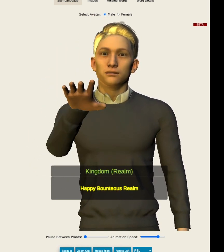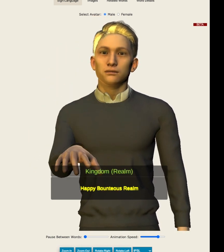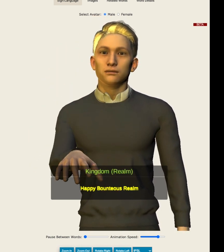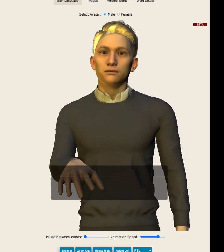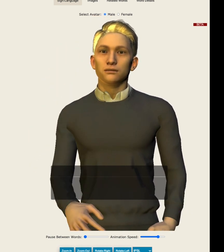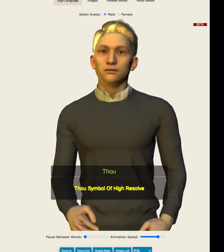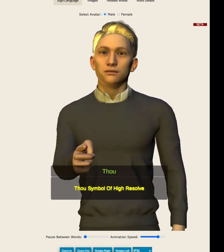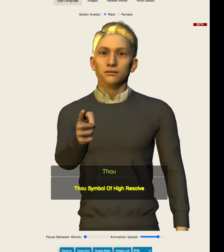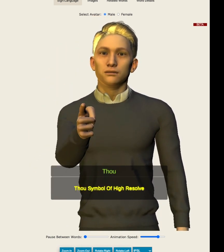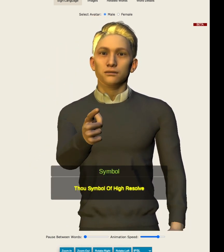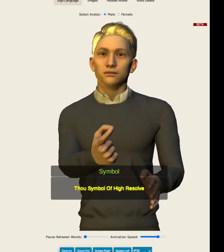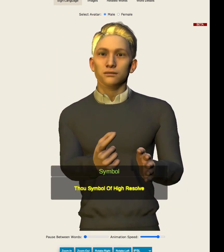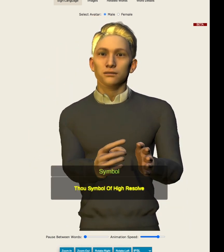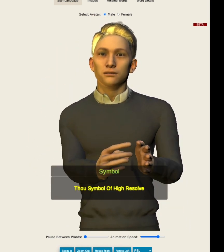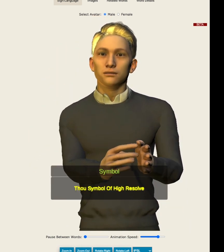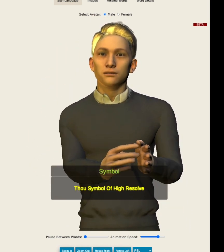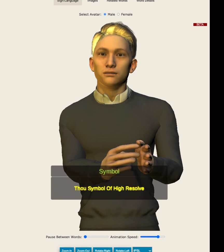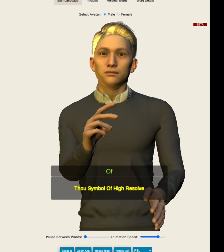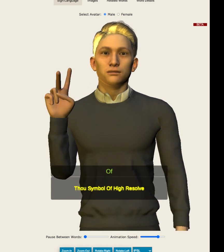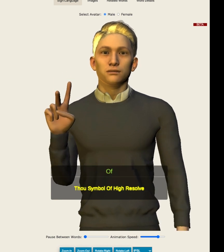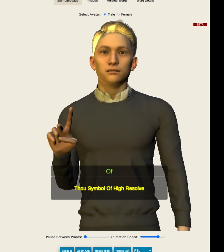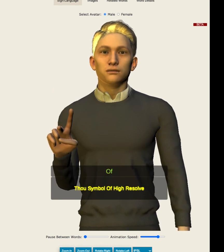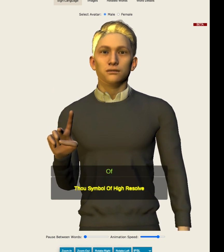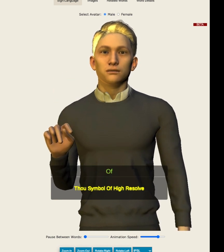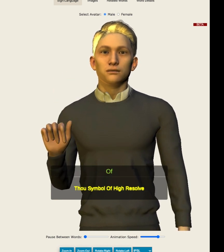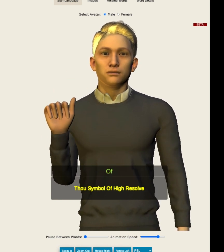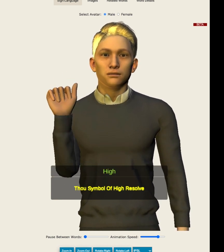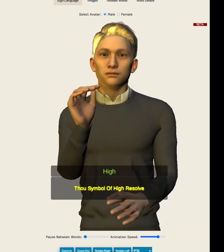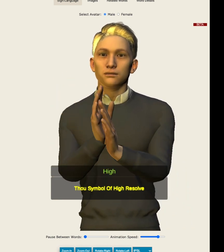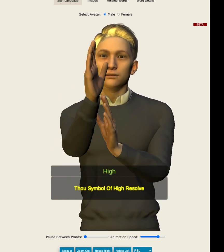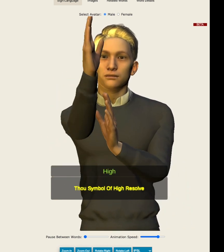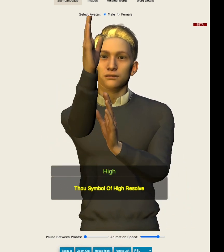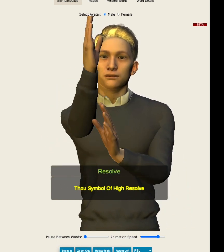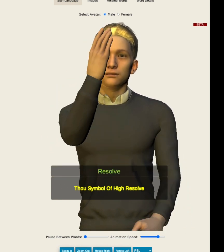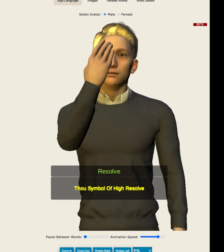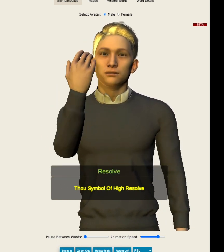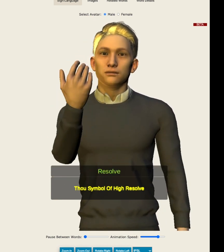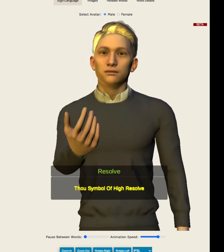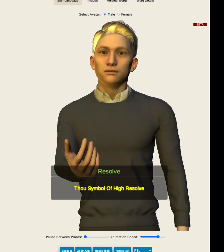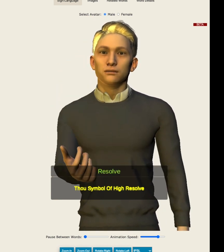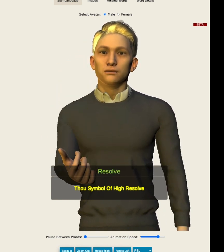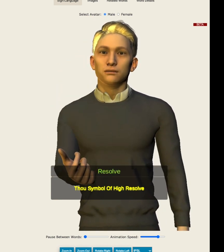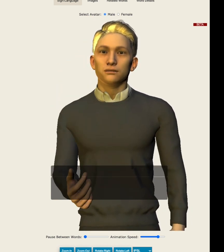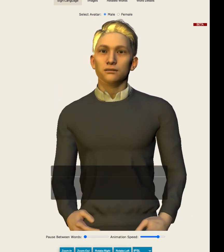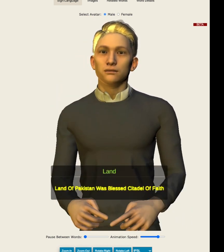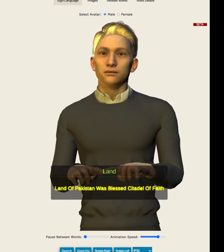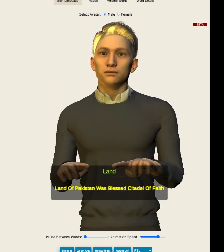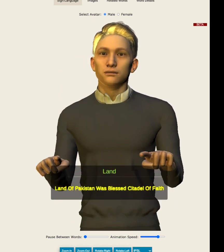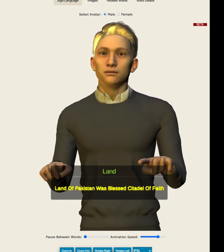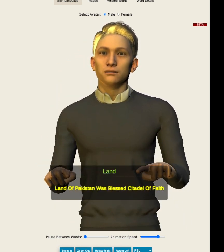اکثر زمین شادواد